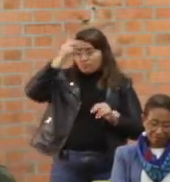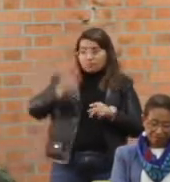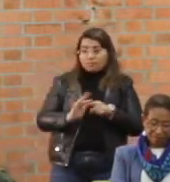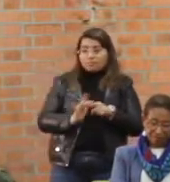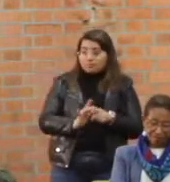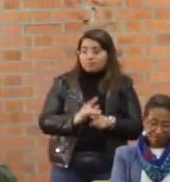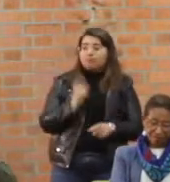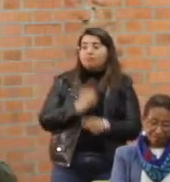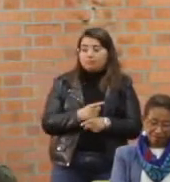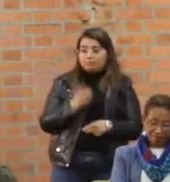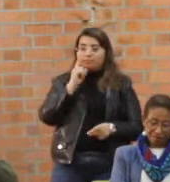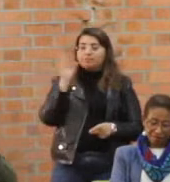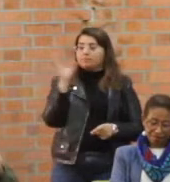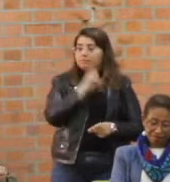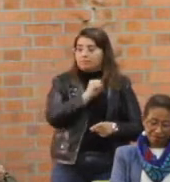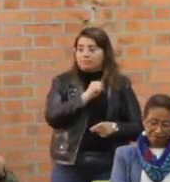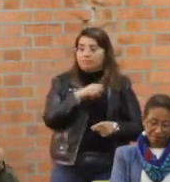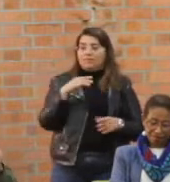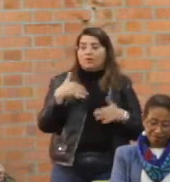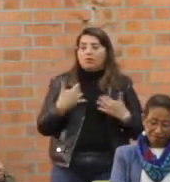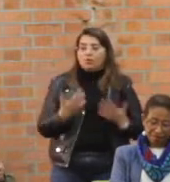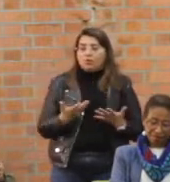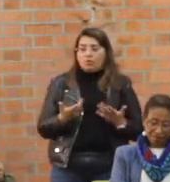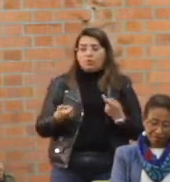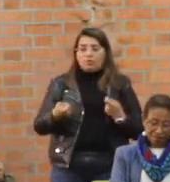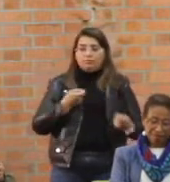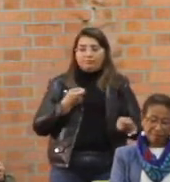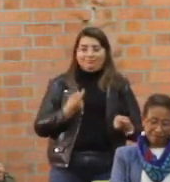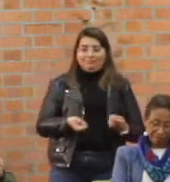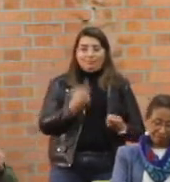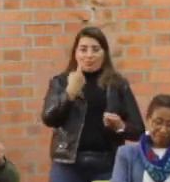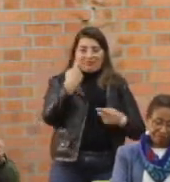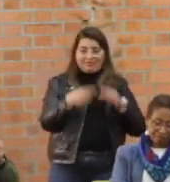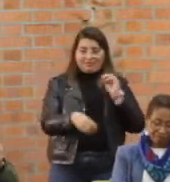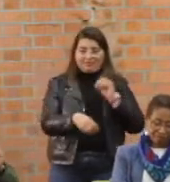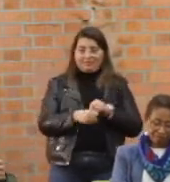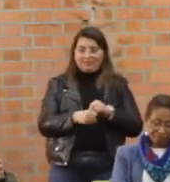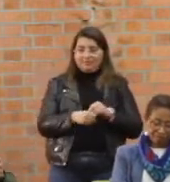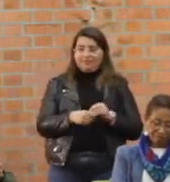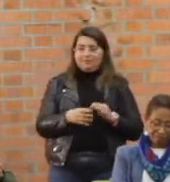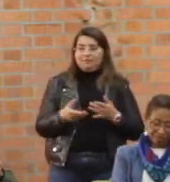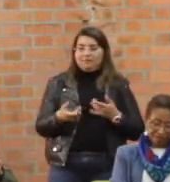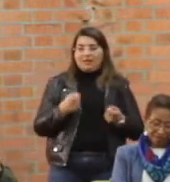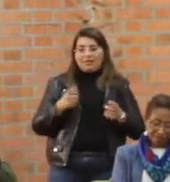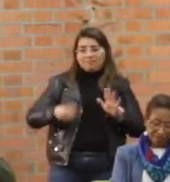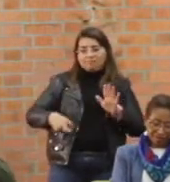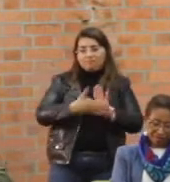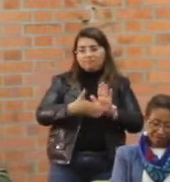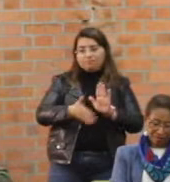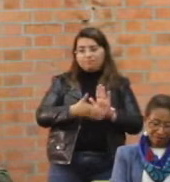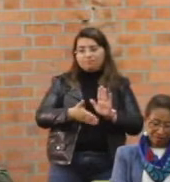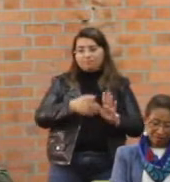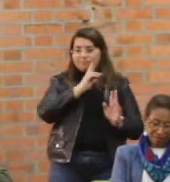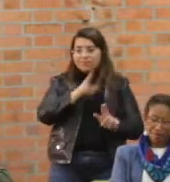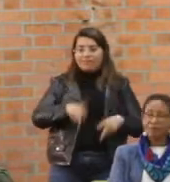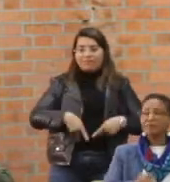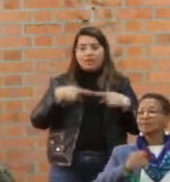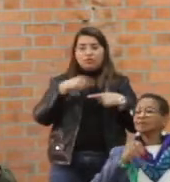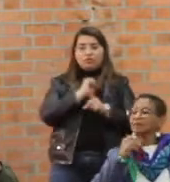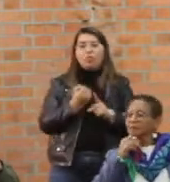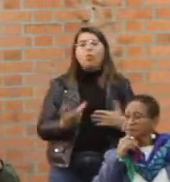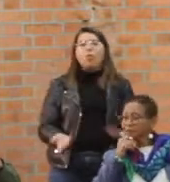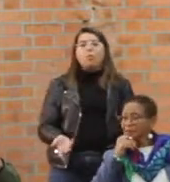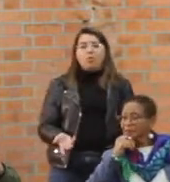se tienen que consolidar en la política se tiene que consolidar en la vida social